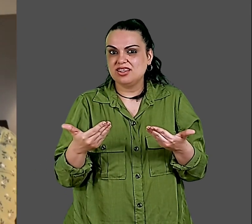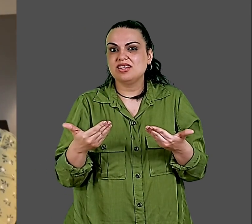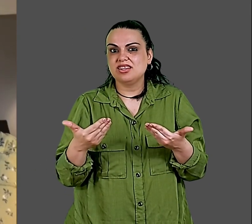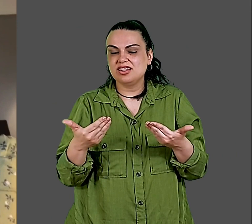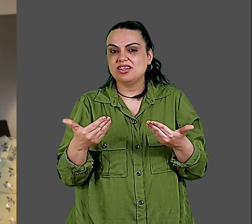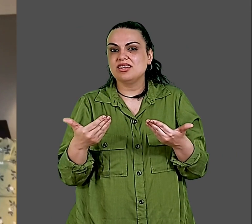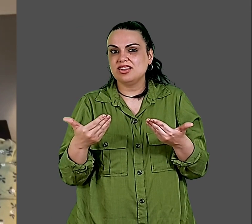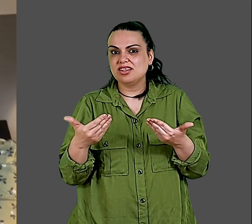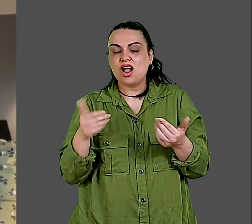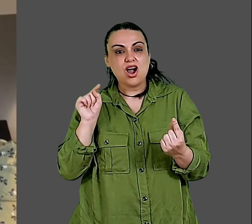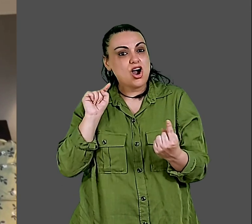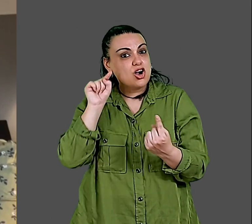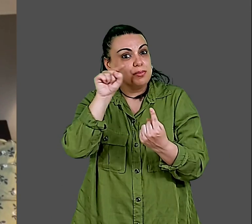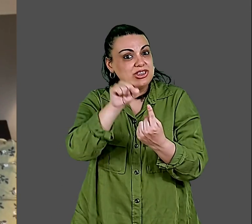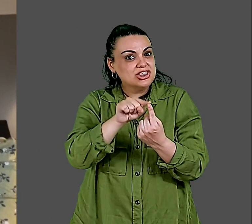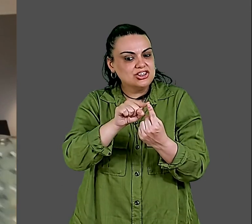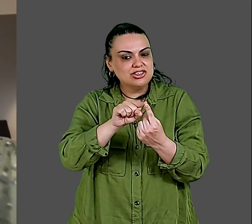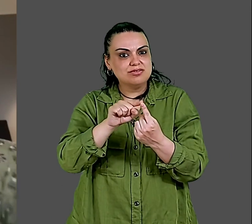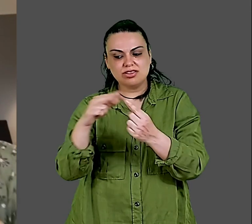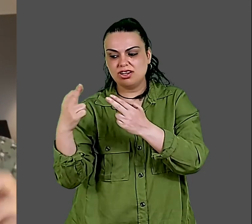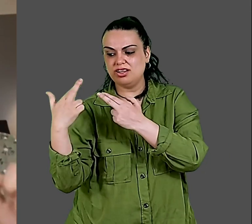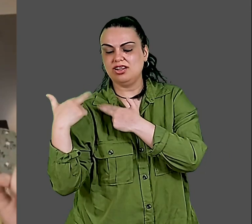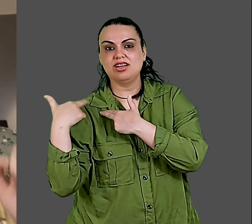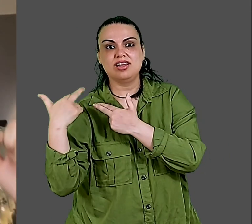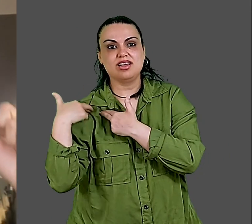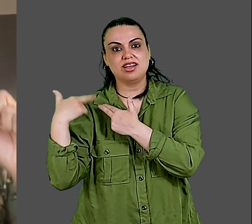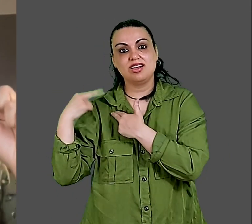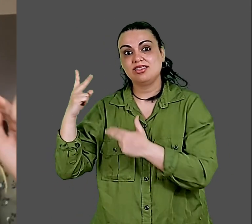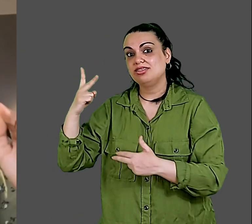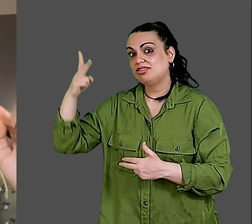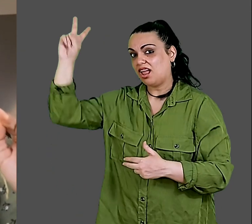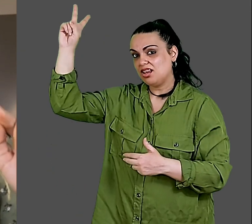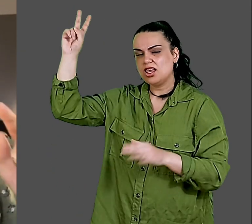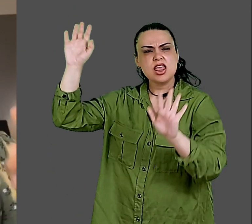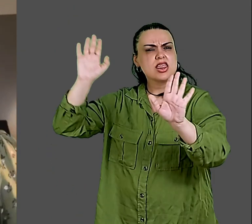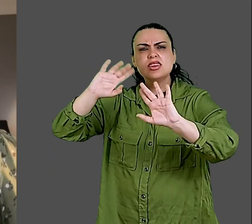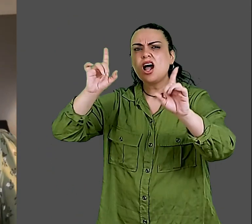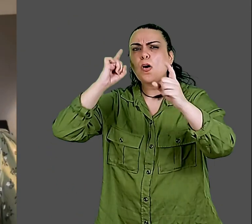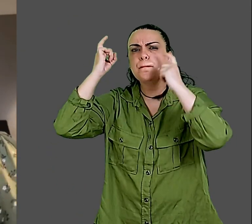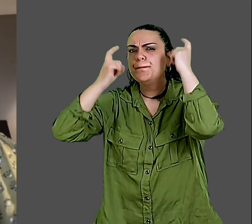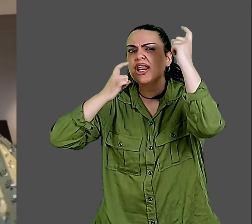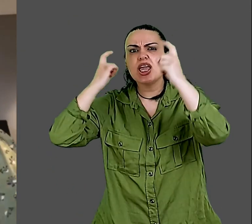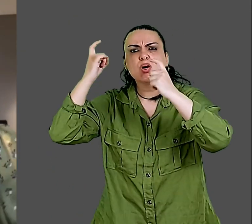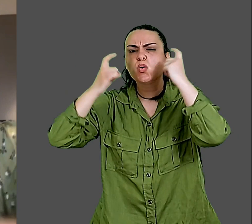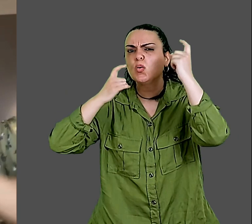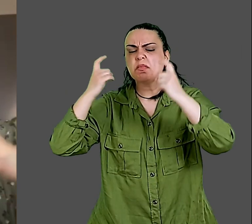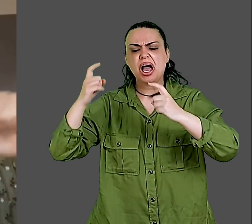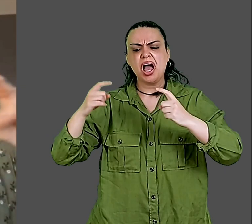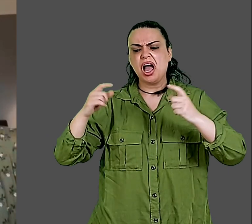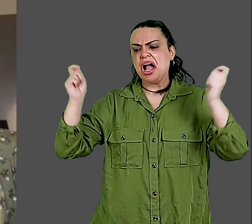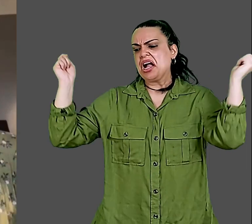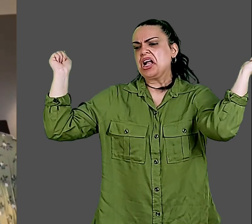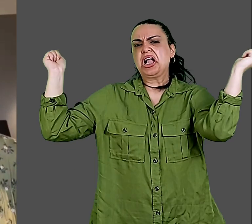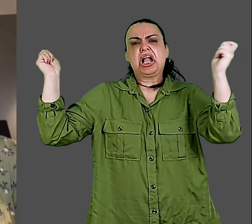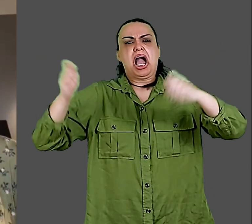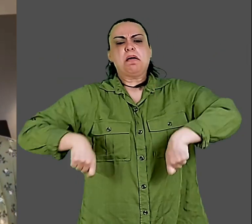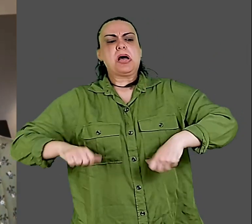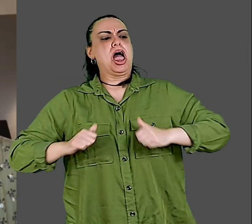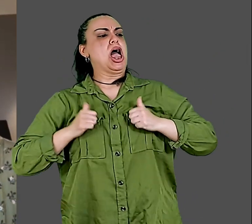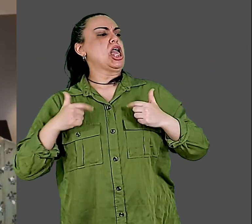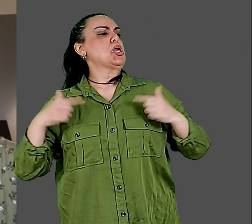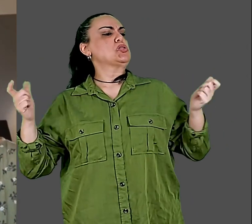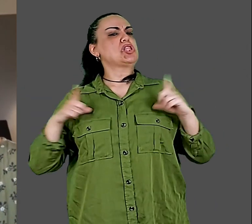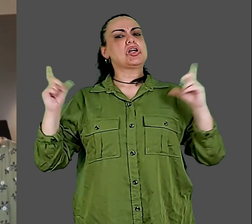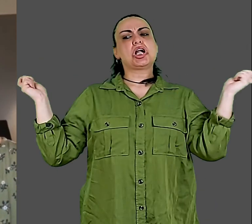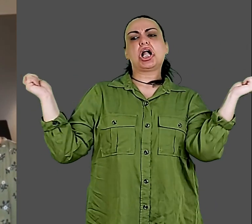no propósito da missão. Então não se preocupe em ter toda a capacidade